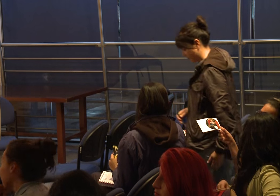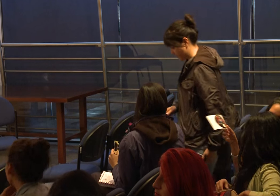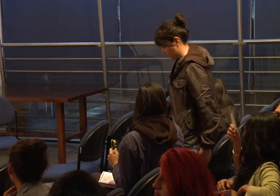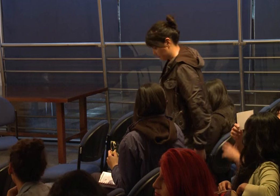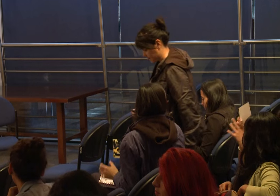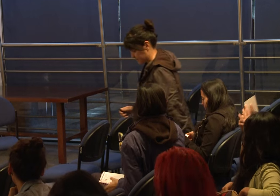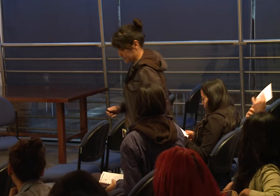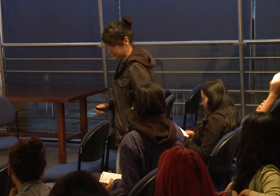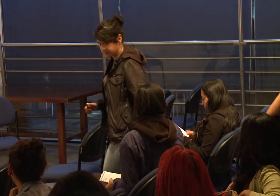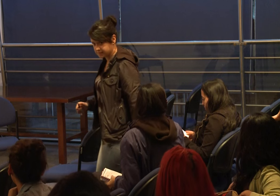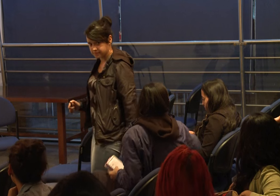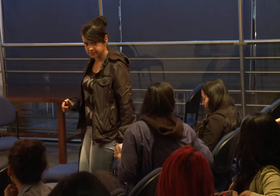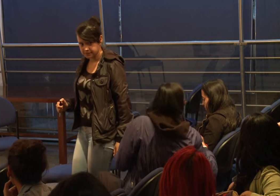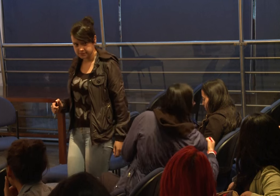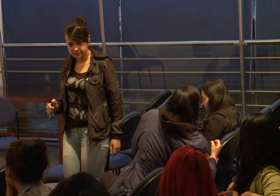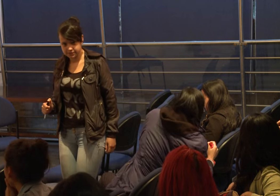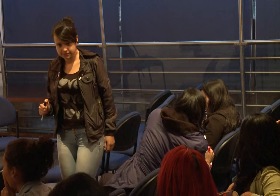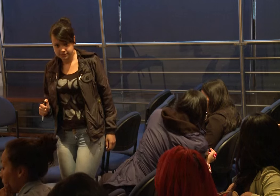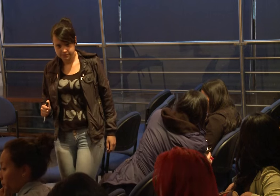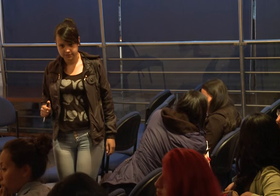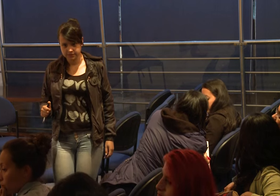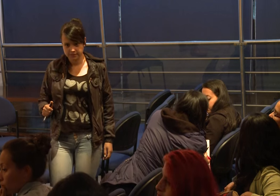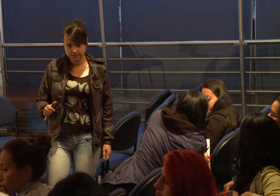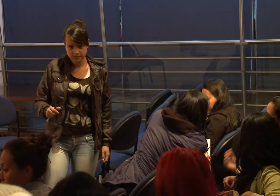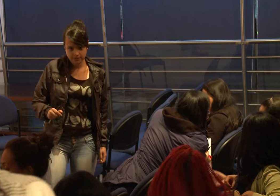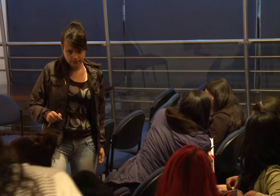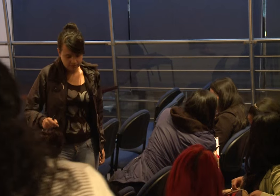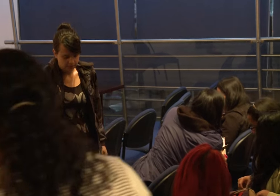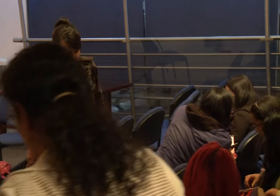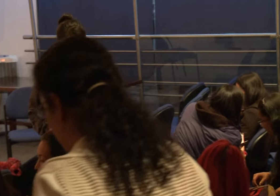Si no alcanza de a una, pues por pareja lo pueden hacer, no es